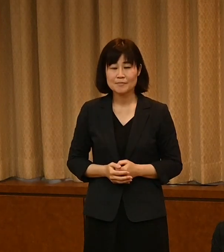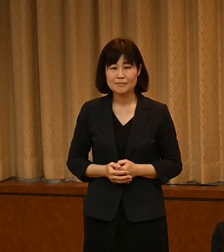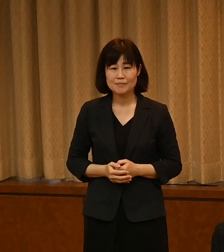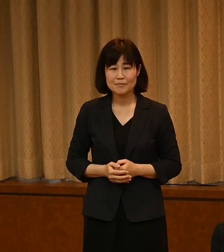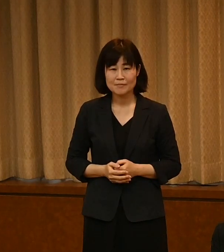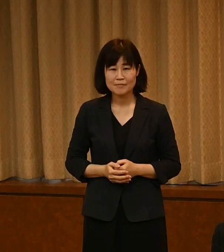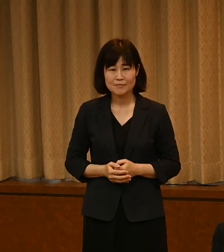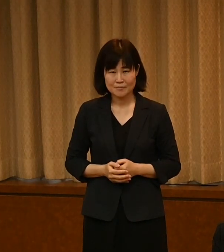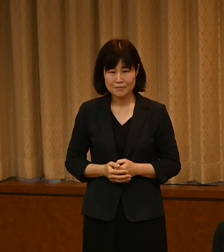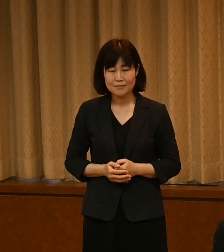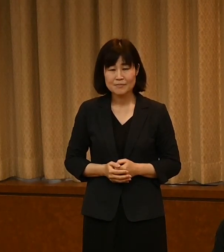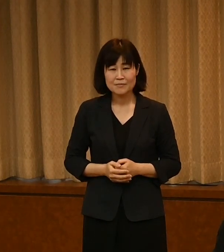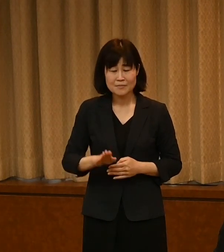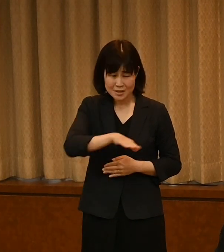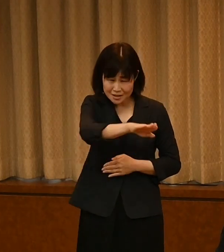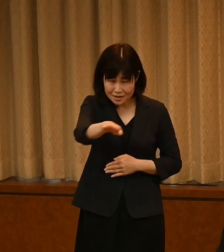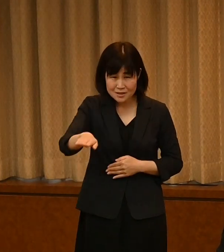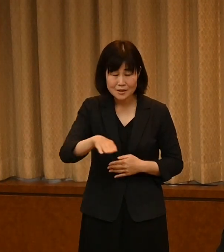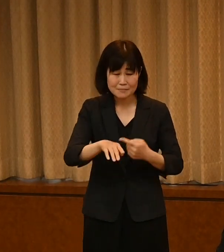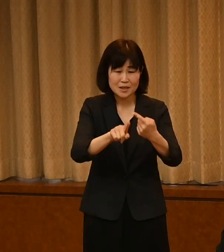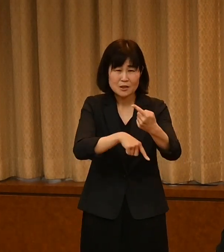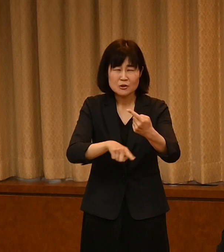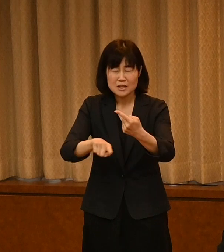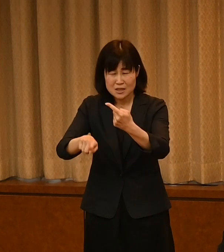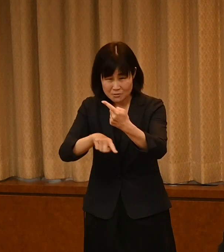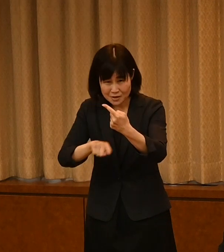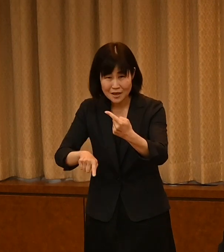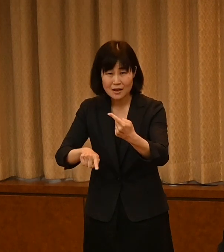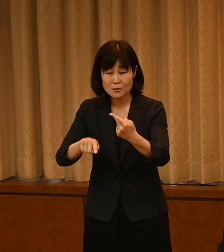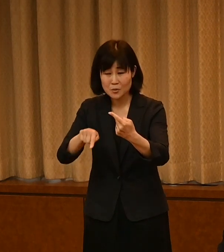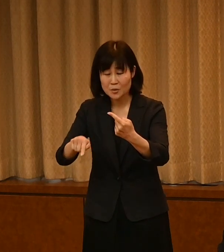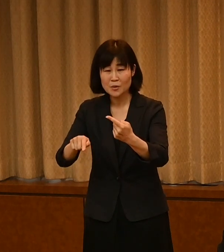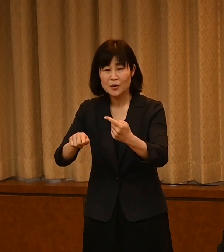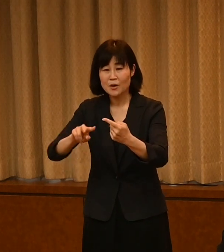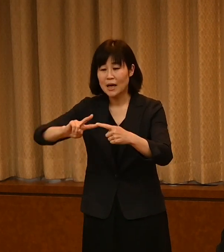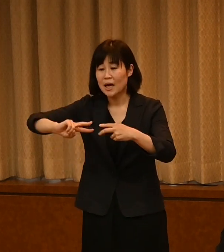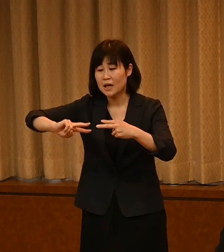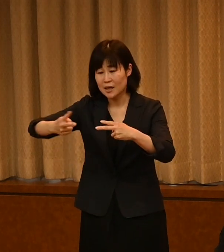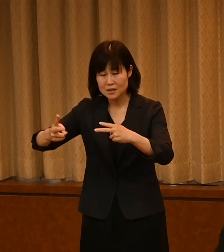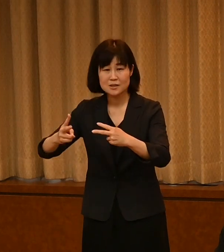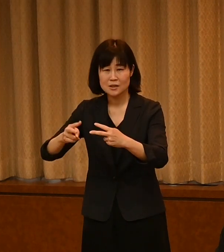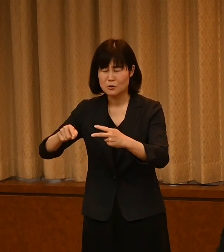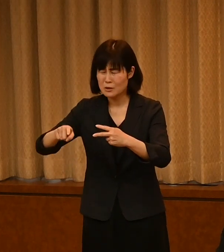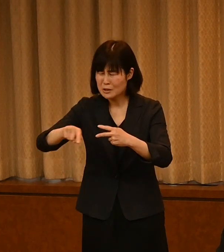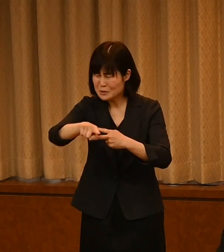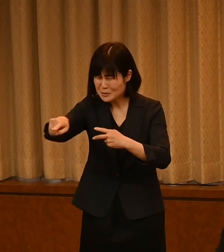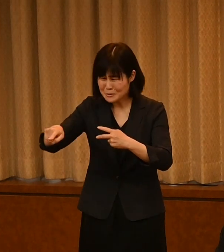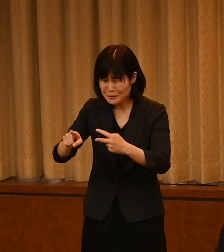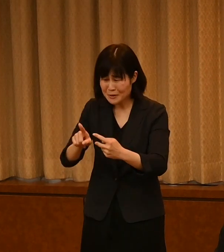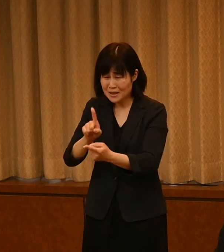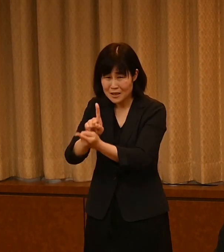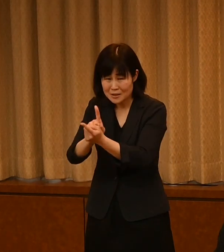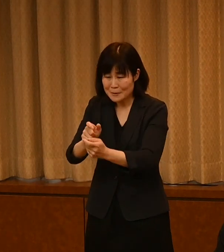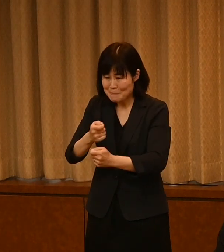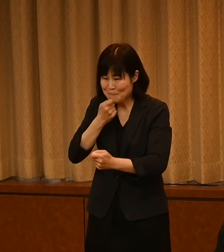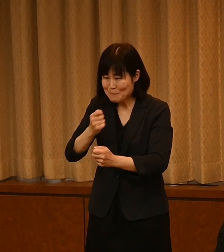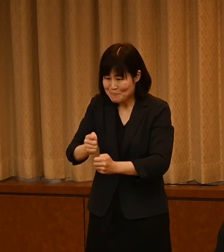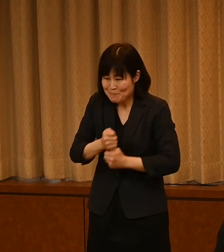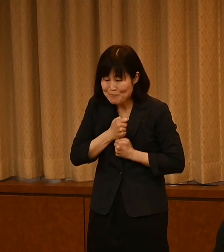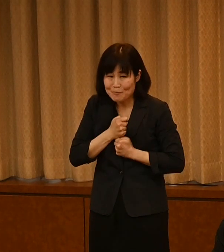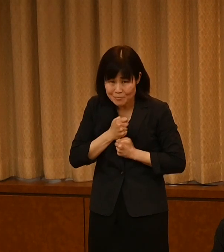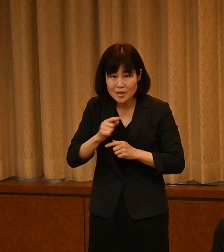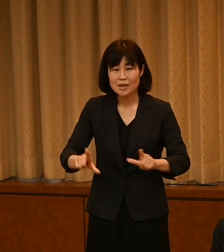それぞれお一人お一人が変異株の感染力を意識したより強い取り組みの実践をお願いいたします